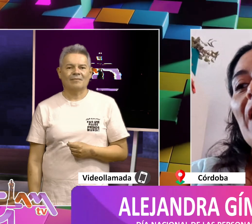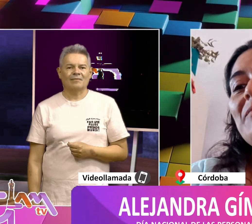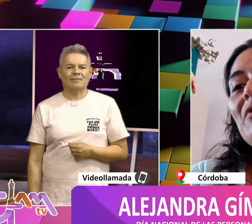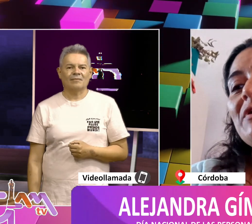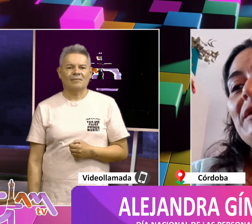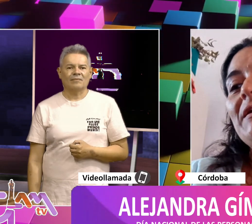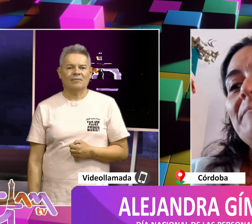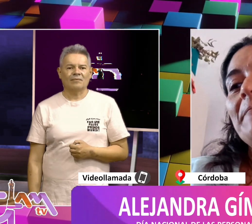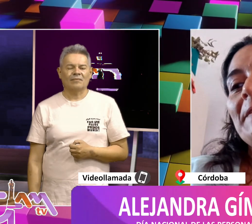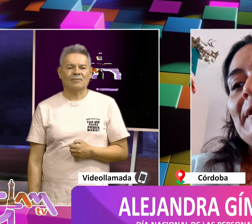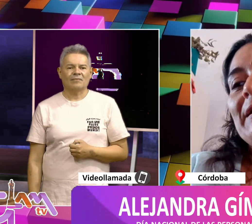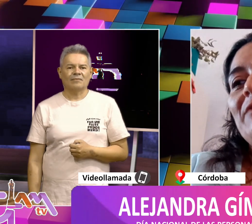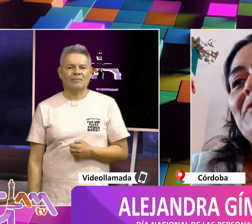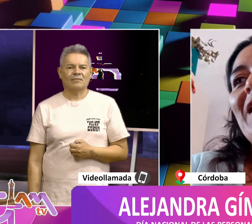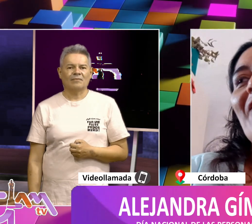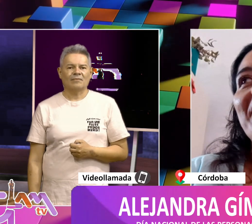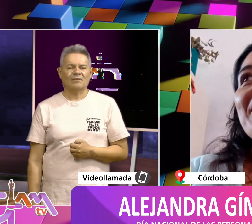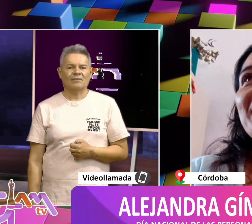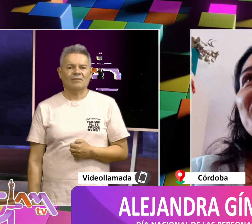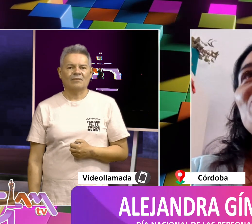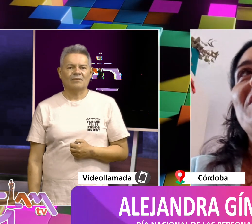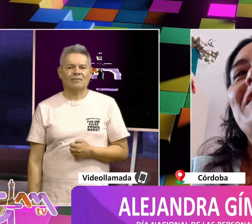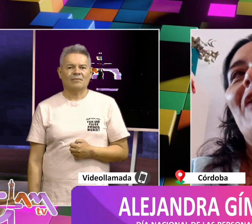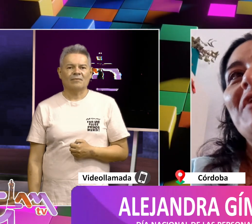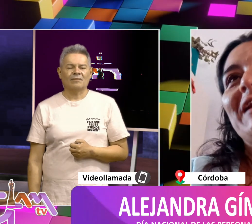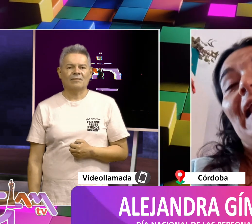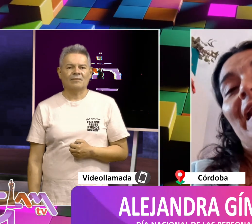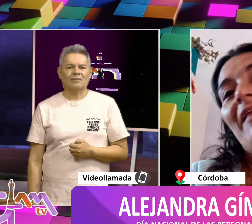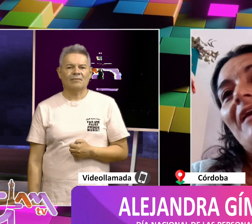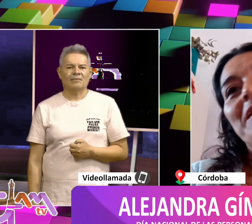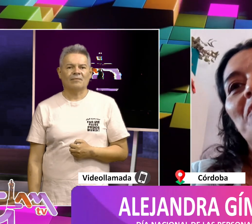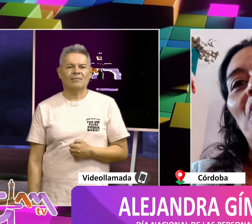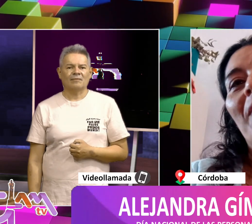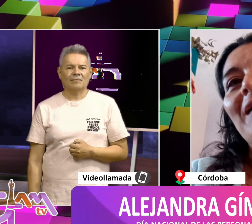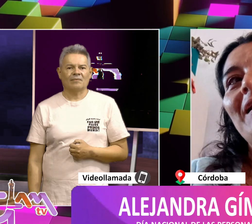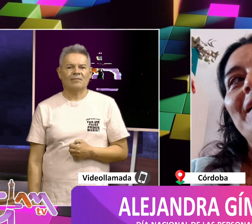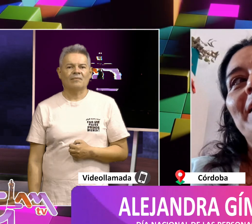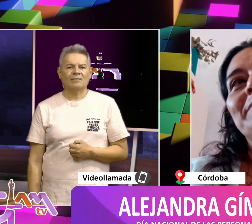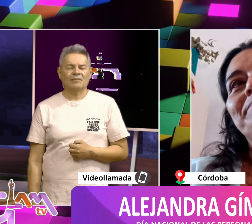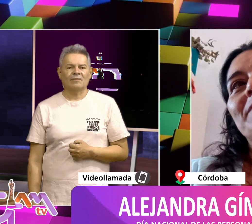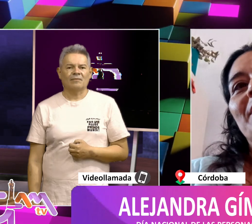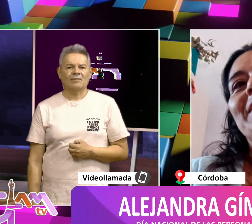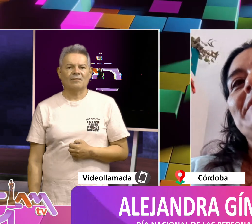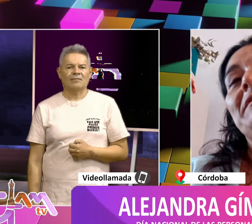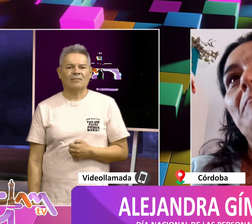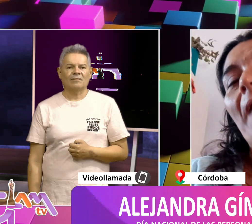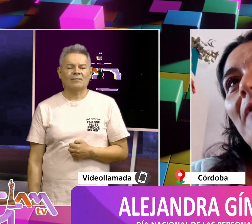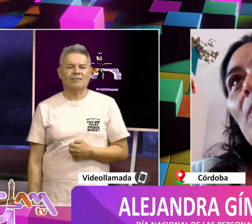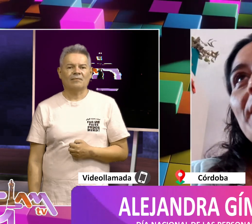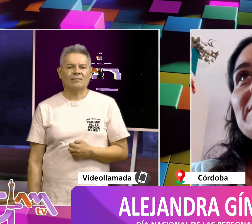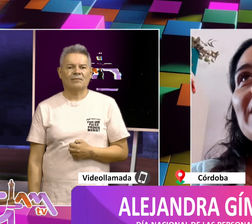muchos cambios y una barrera que ellos tienen ahora, que es la edad y es normal, es que